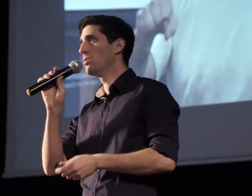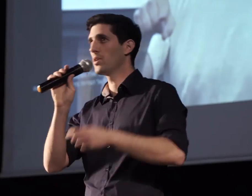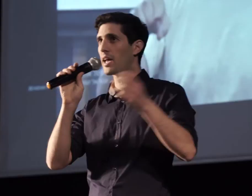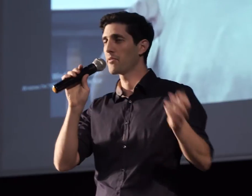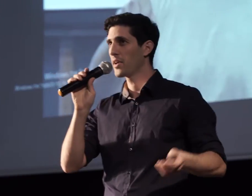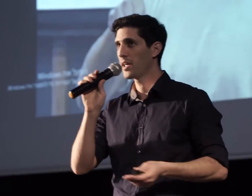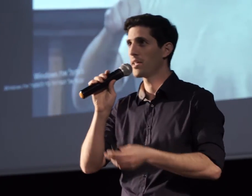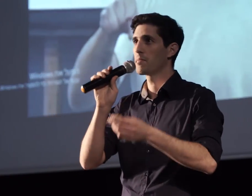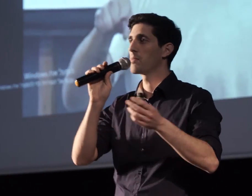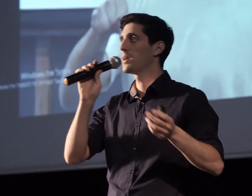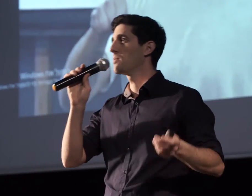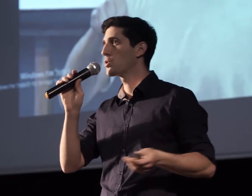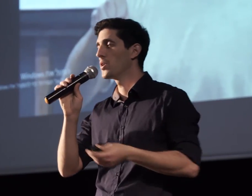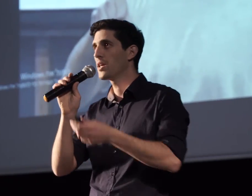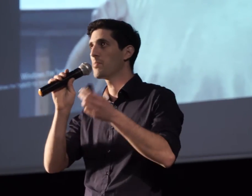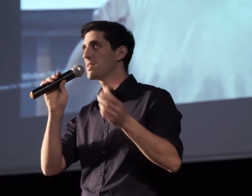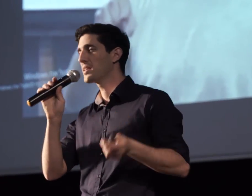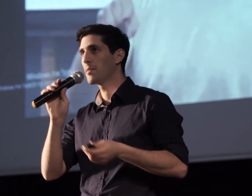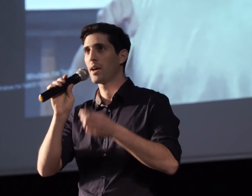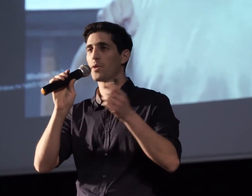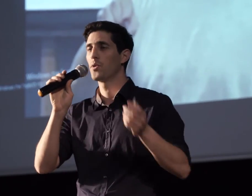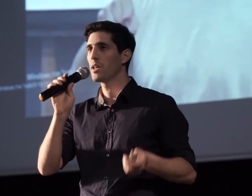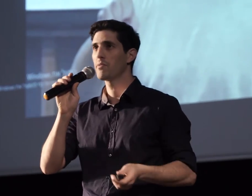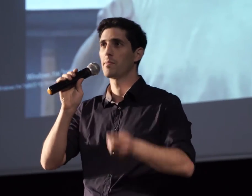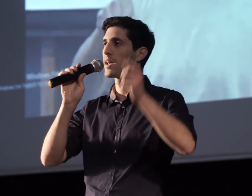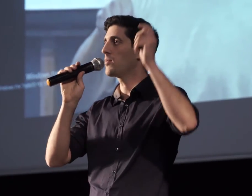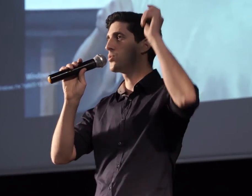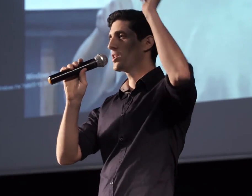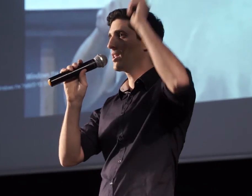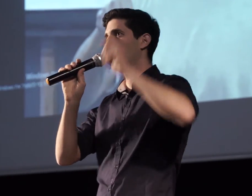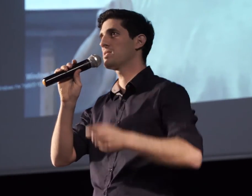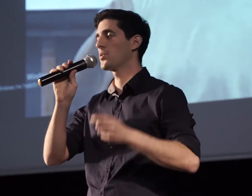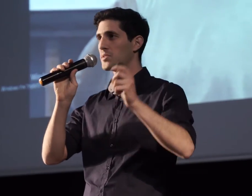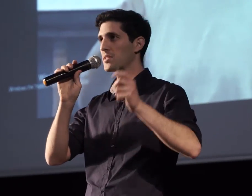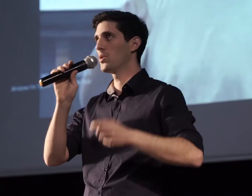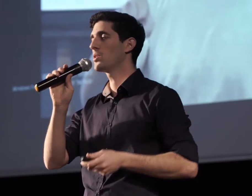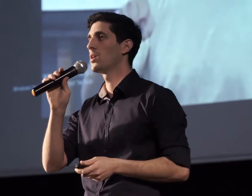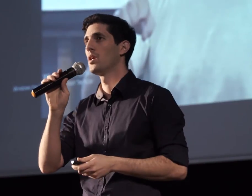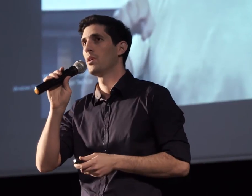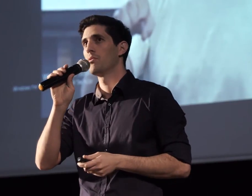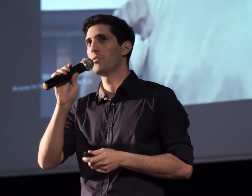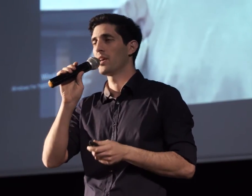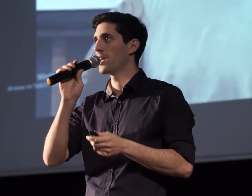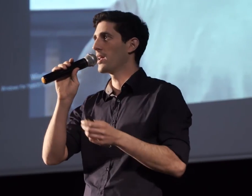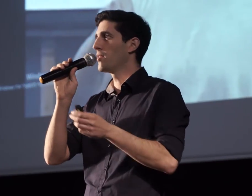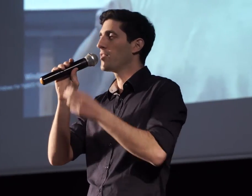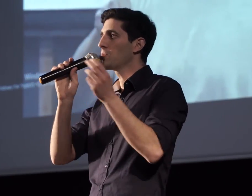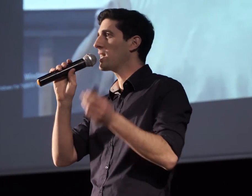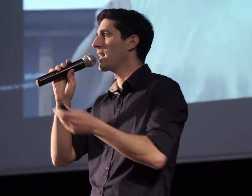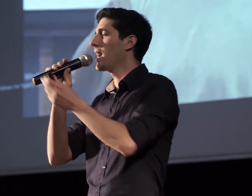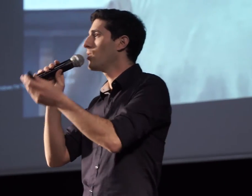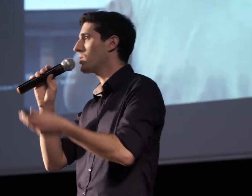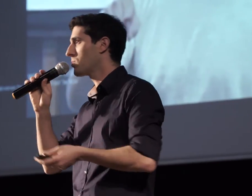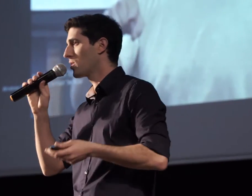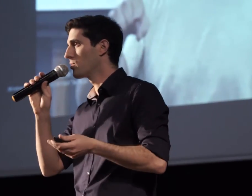וראינו חבר'ה עם בגדים שחורים, פירסינגים, קעקועים, והם הרימו שלטים וצעקו סיסמאות, ולפני